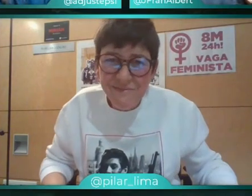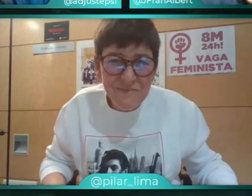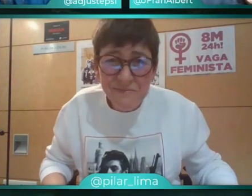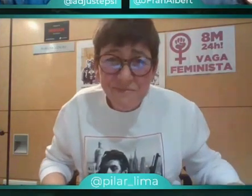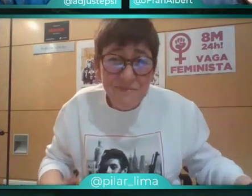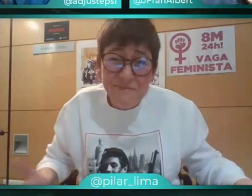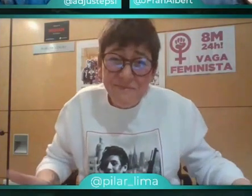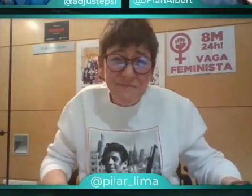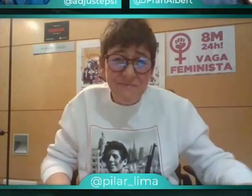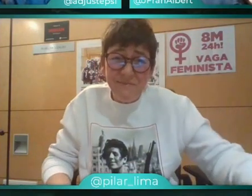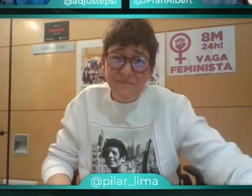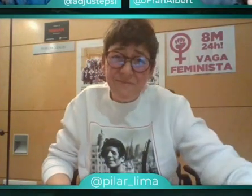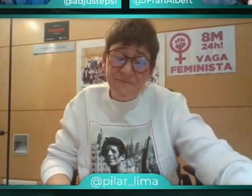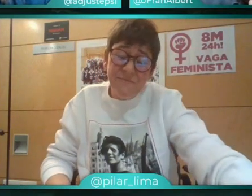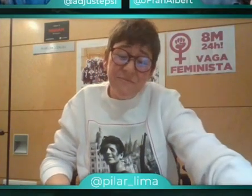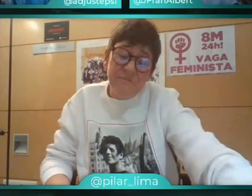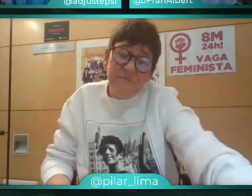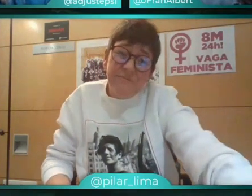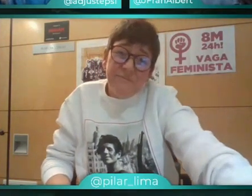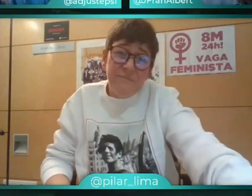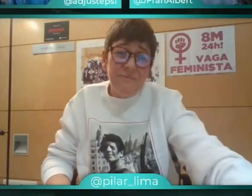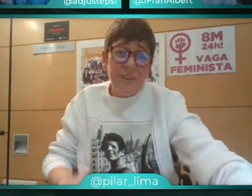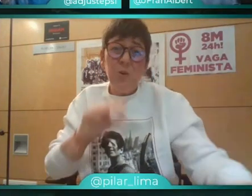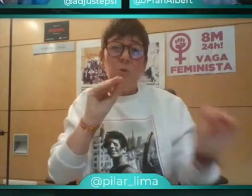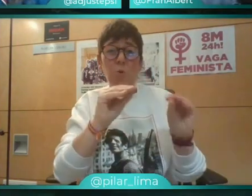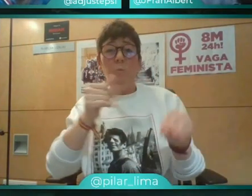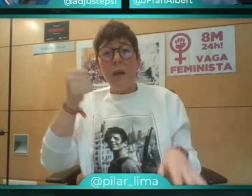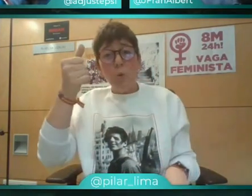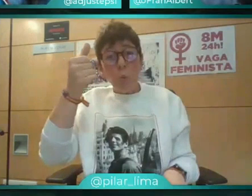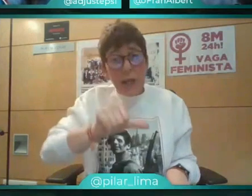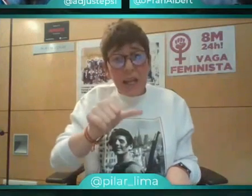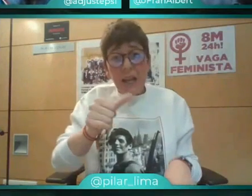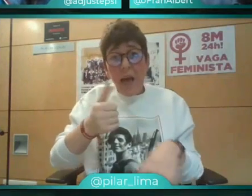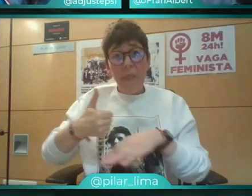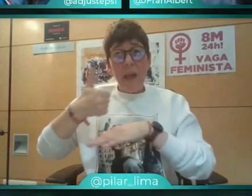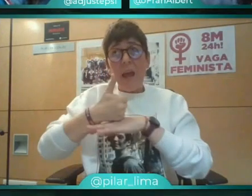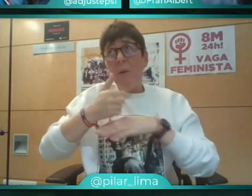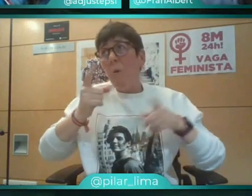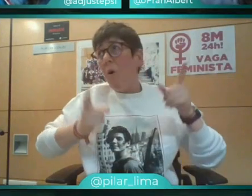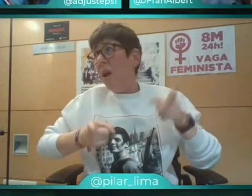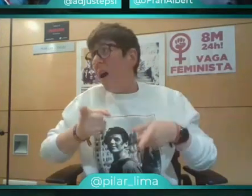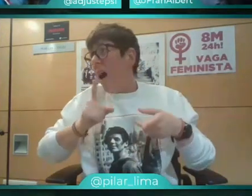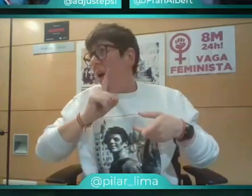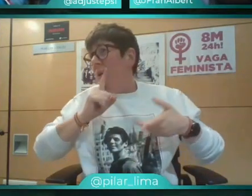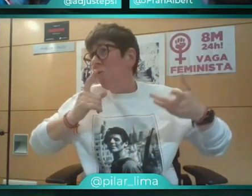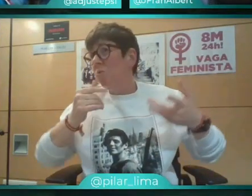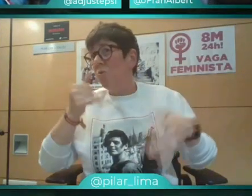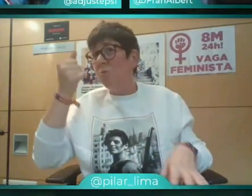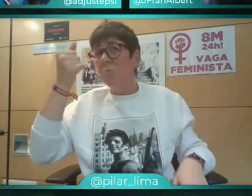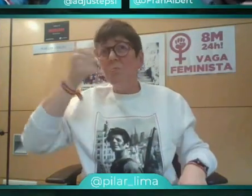sí sí sí sí sí sí sí sí sí sí hay una reacción masculinidad